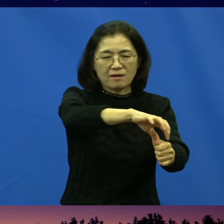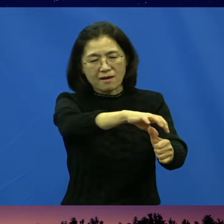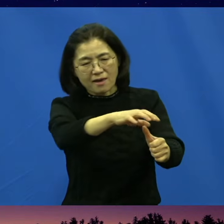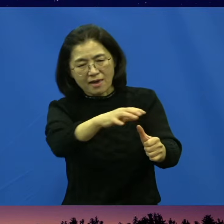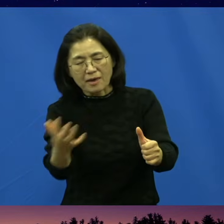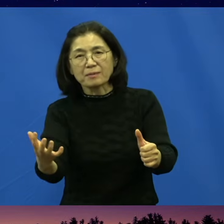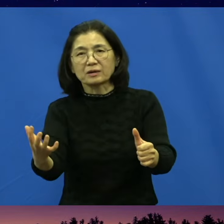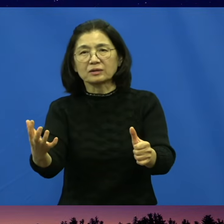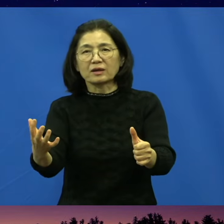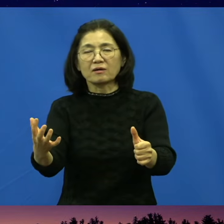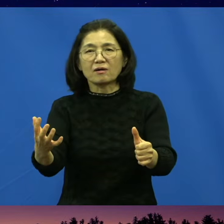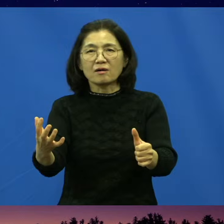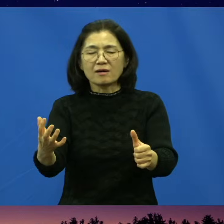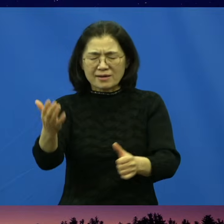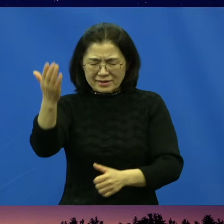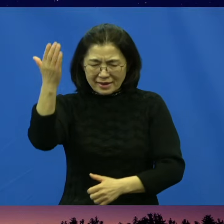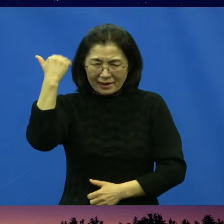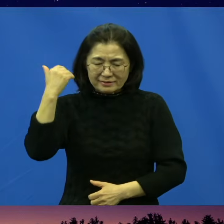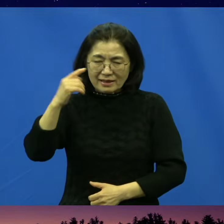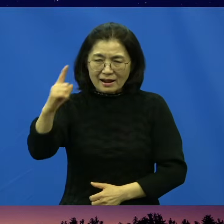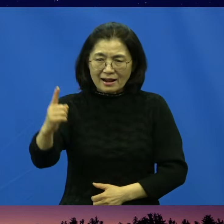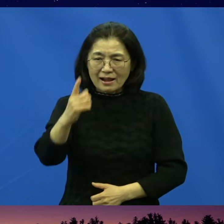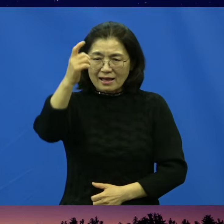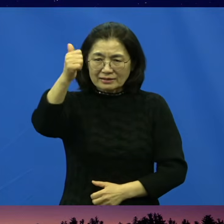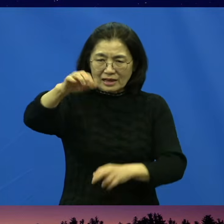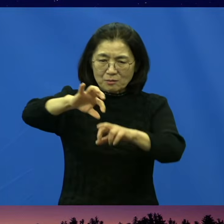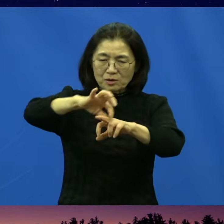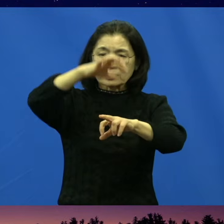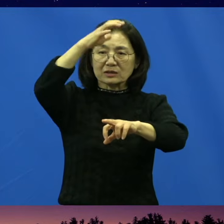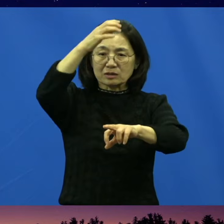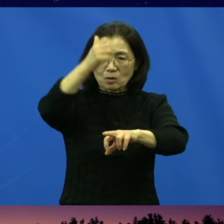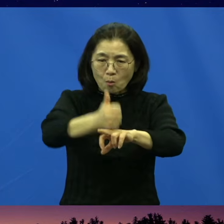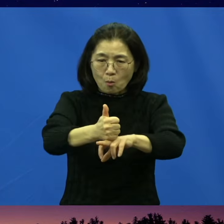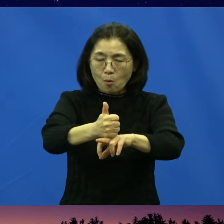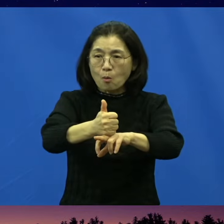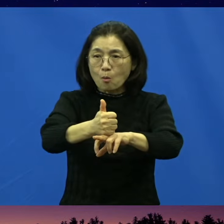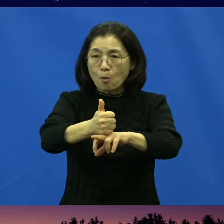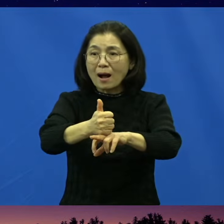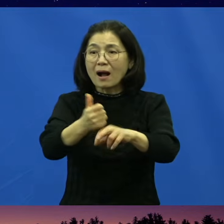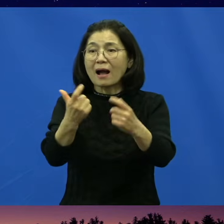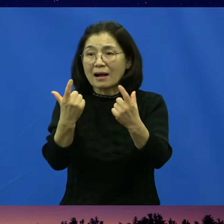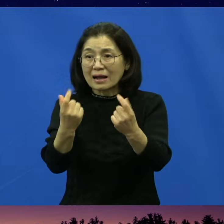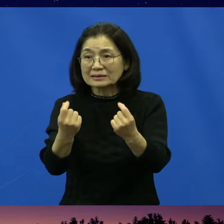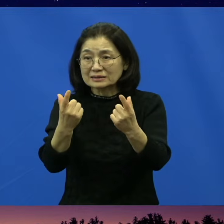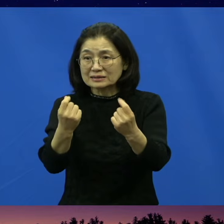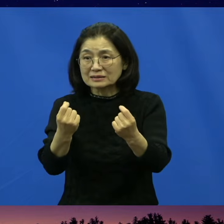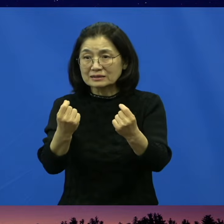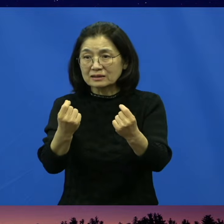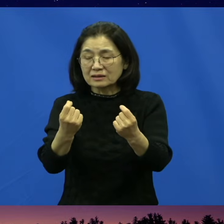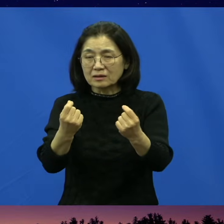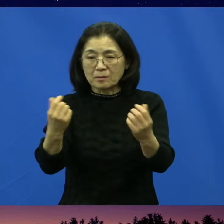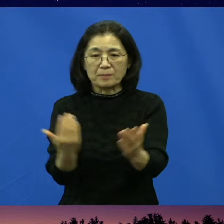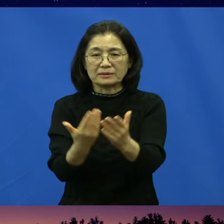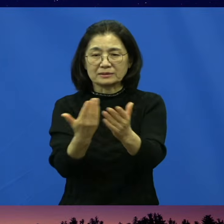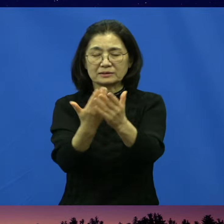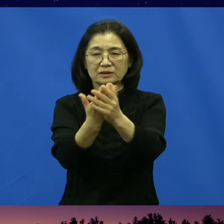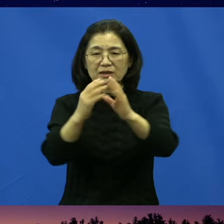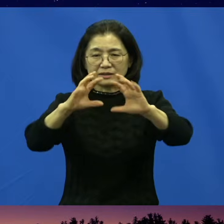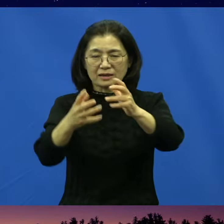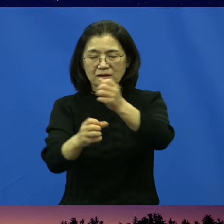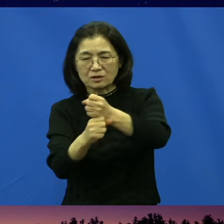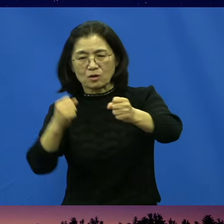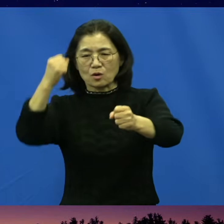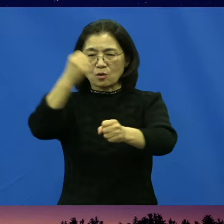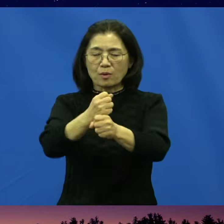참 찬란한 그 위용을 뽐냈던 다윗 왕조를 회복하고 이스라엘 나라, 그 민족을 다시